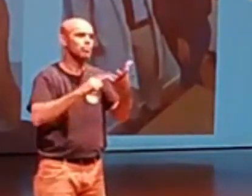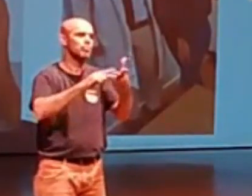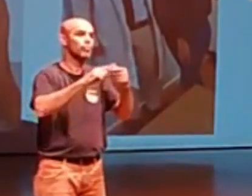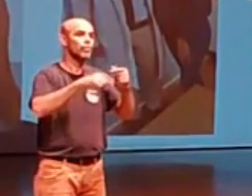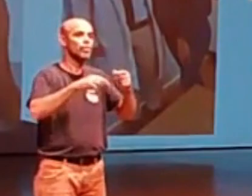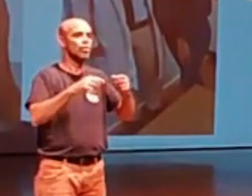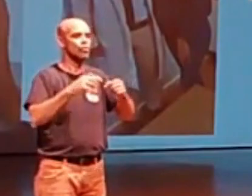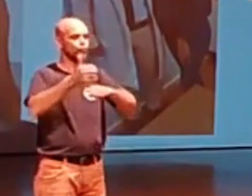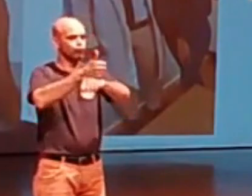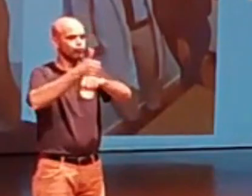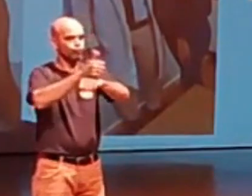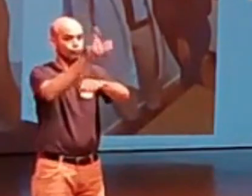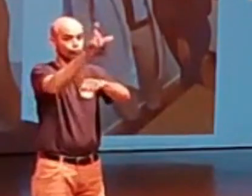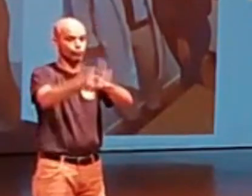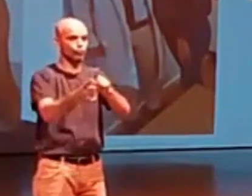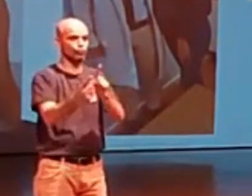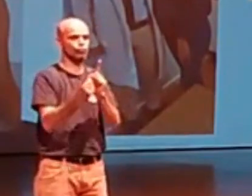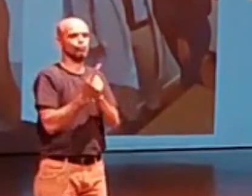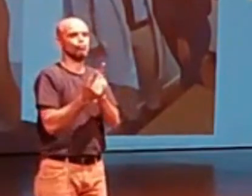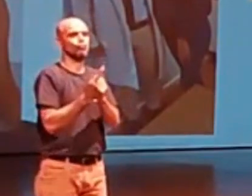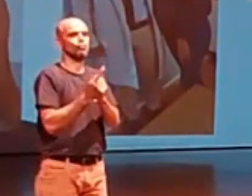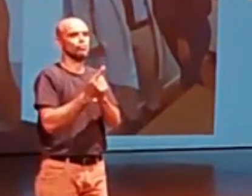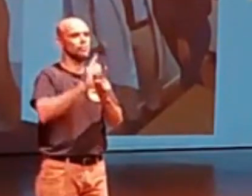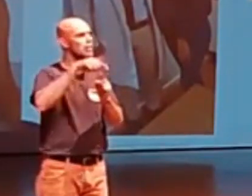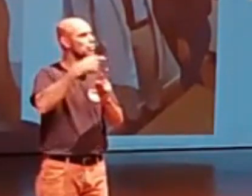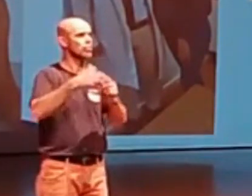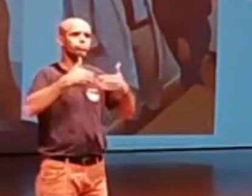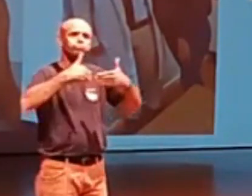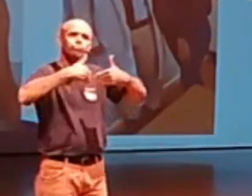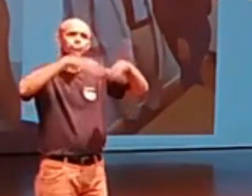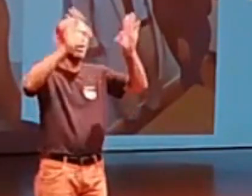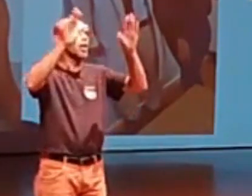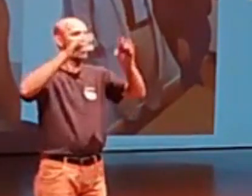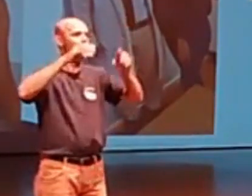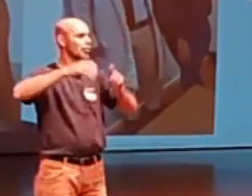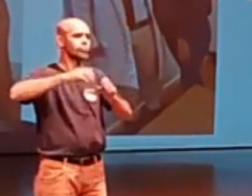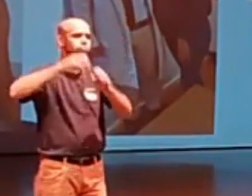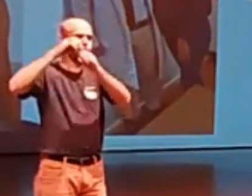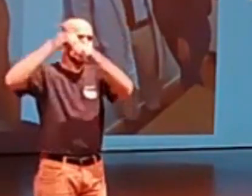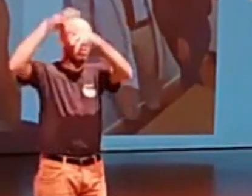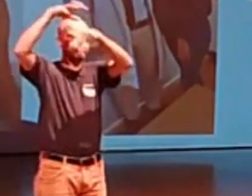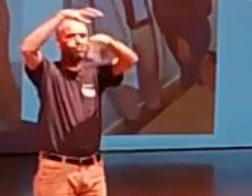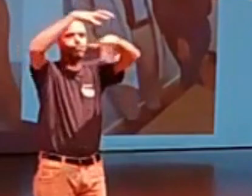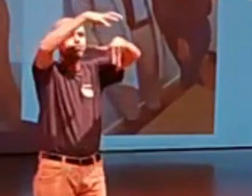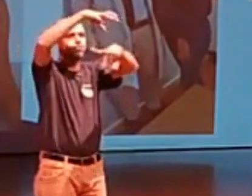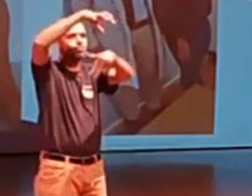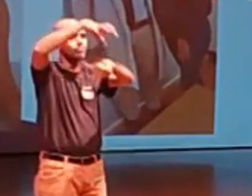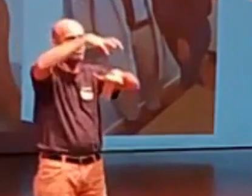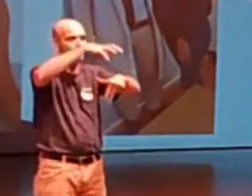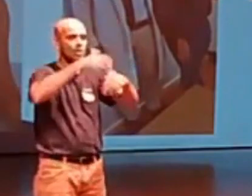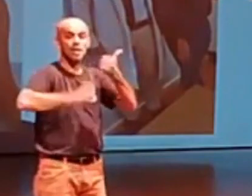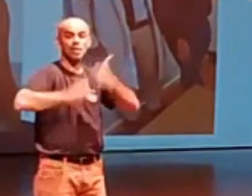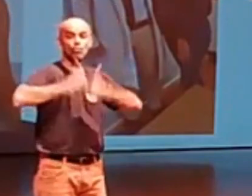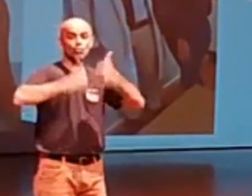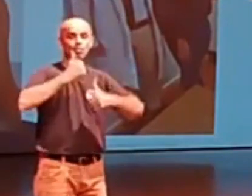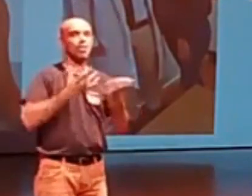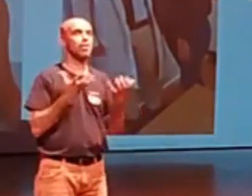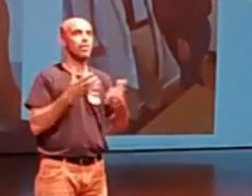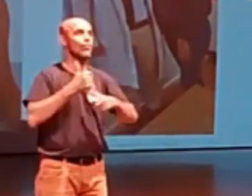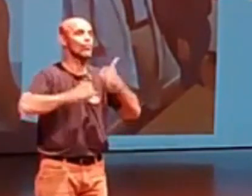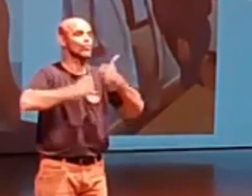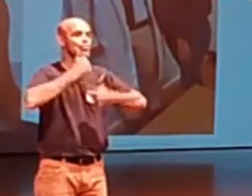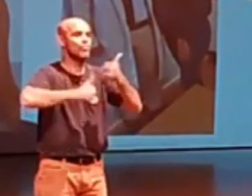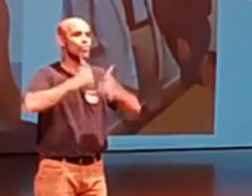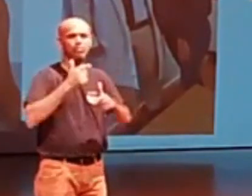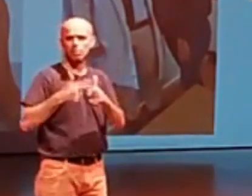profissional adequado e depois, minha amiga, vai ser feliz. Vai pular de paraquedas, não tem problema nenhum. E ela vai jogar futebol. Já falou para mim que ela quer jogar futebol. Não